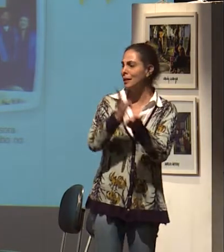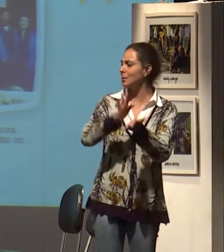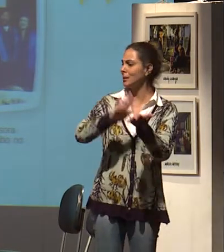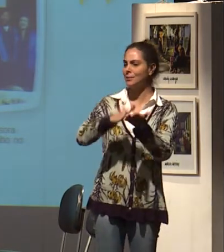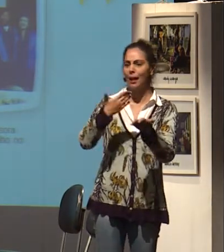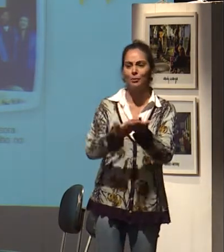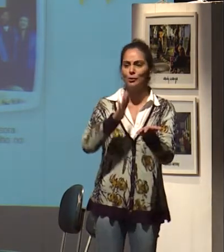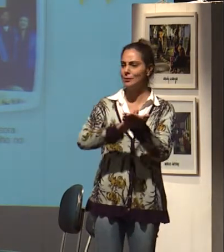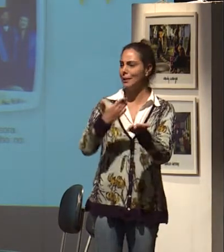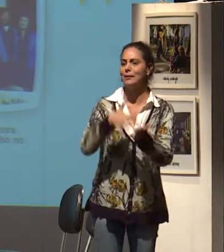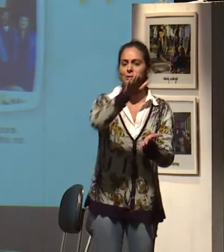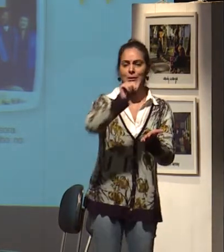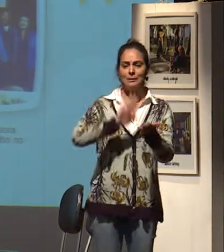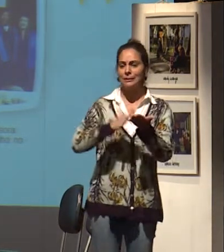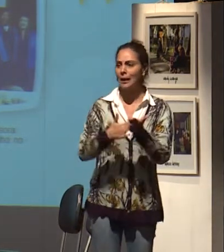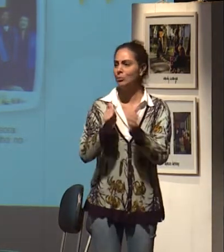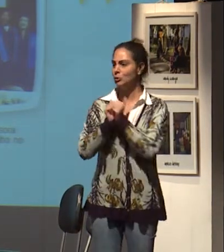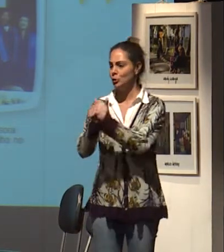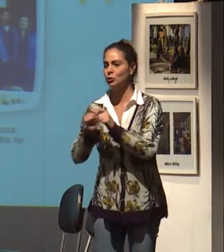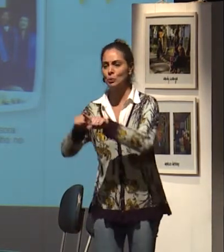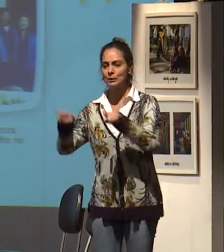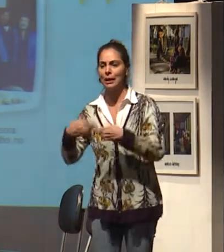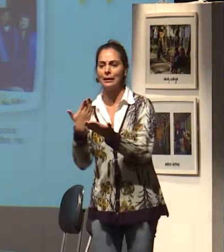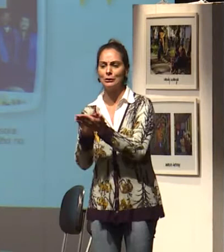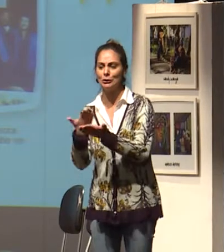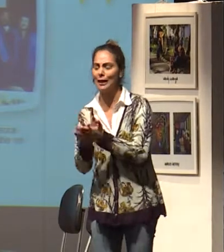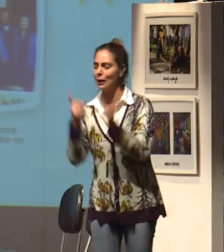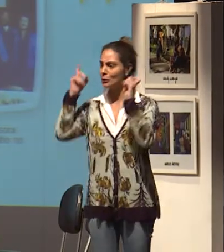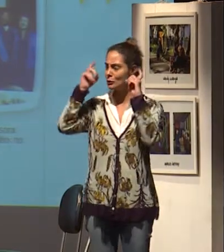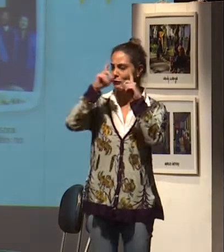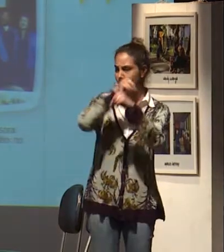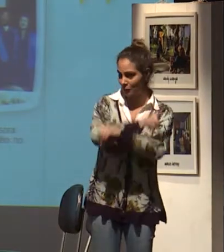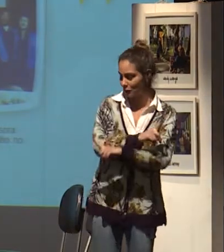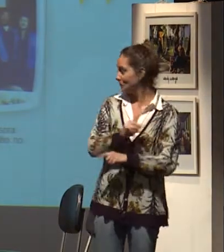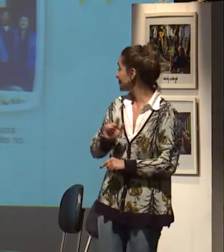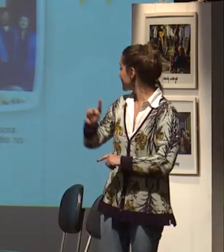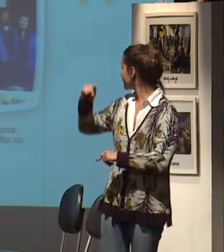ficar dependendo de intérprete. Eu tinha que chamar a intérprete comigo em sala de aula o tempo todo, isso era bem